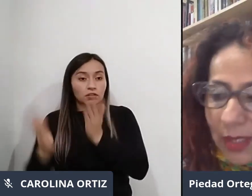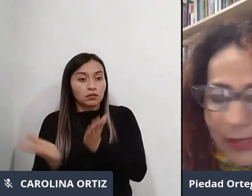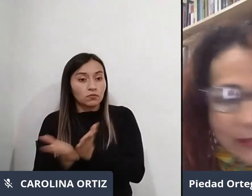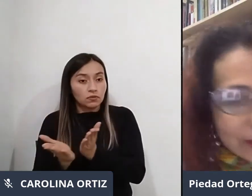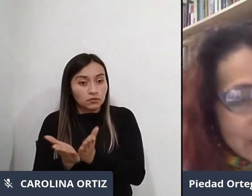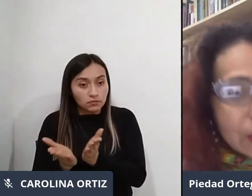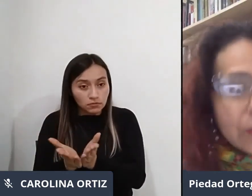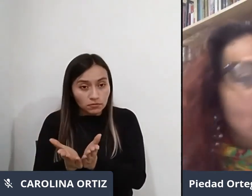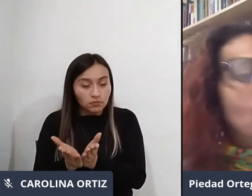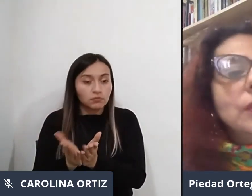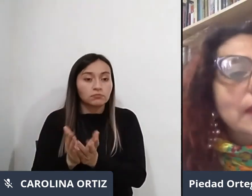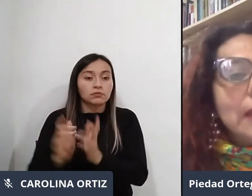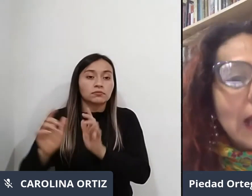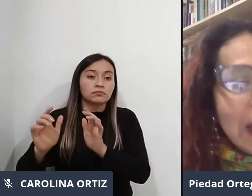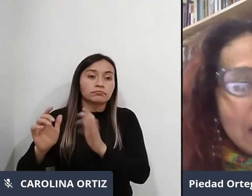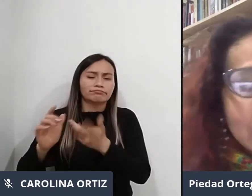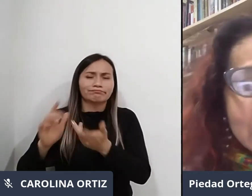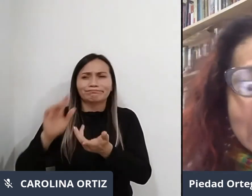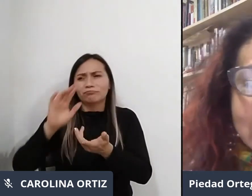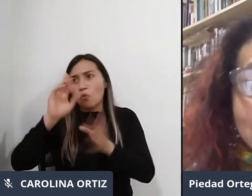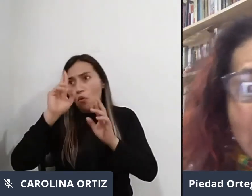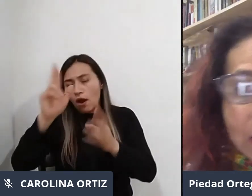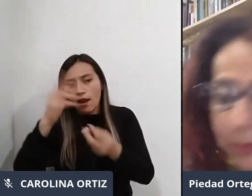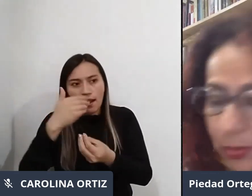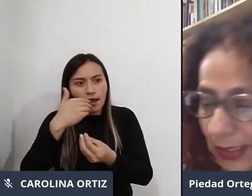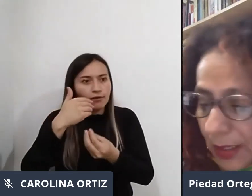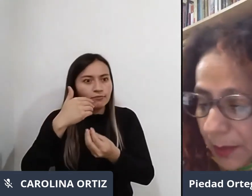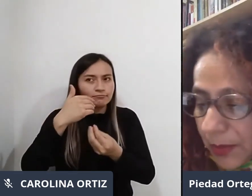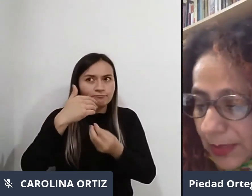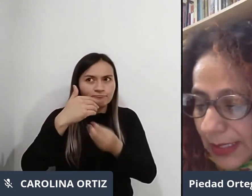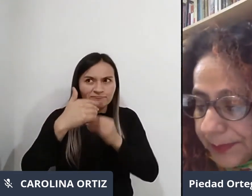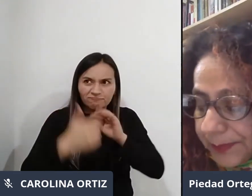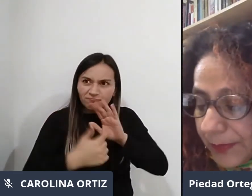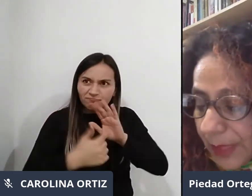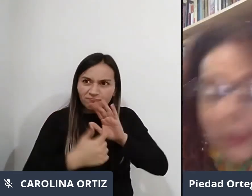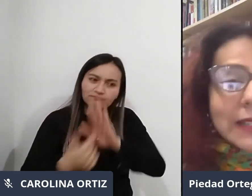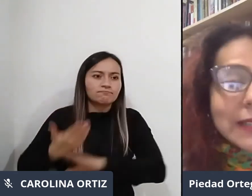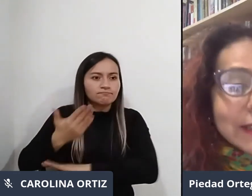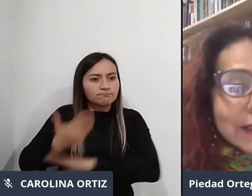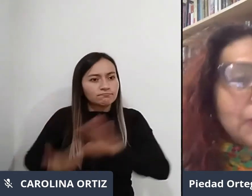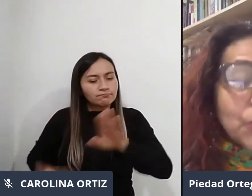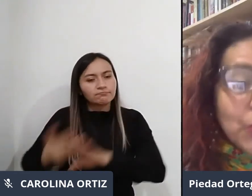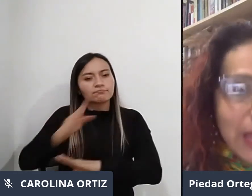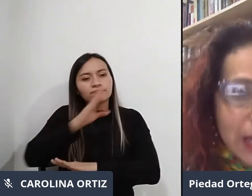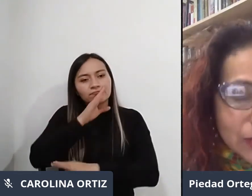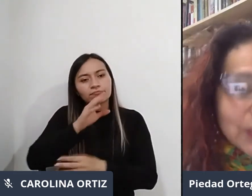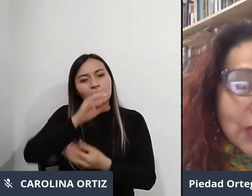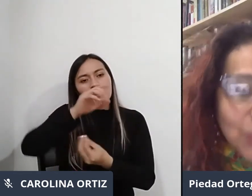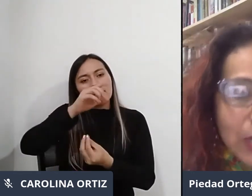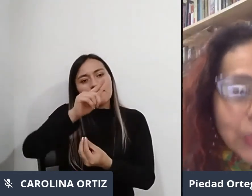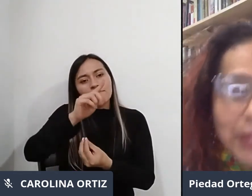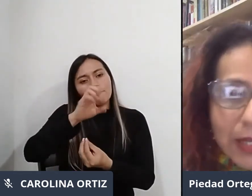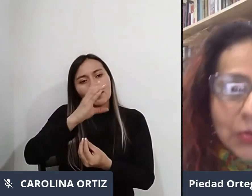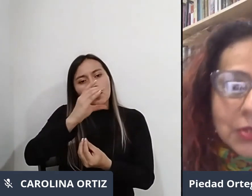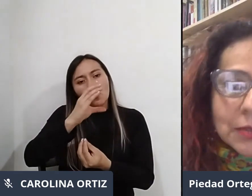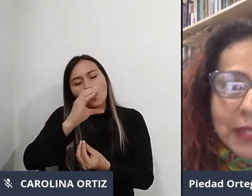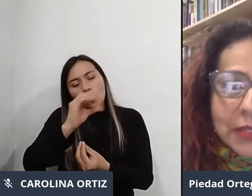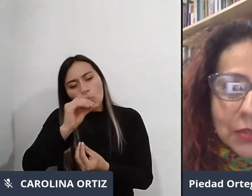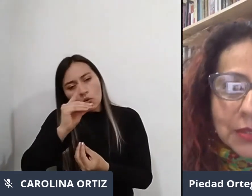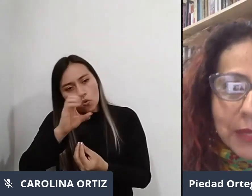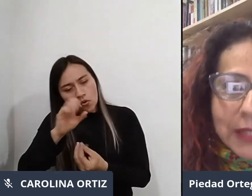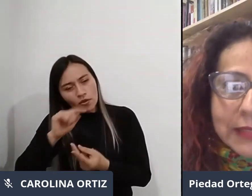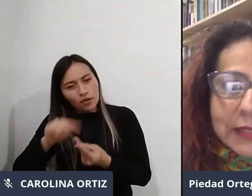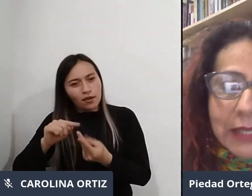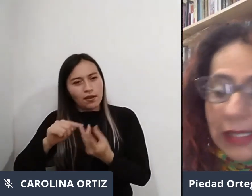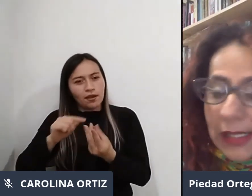una bandera de PECODE, de la ADE, de ASPU, porque pues necesitamos cuidarnos y ayudar a cuidar a nuestros maestros